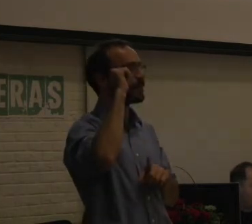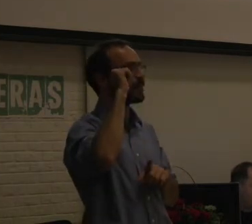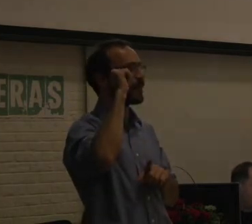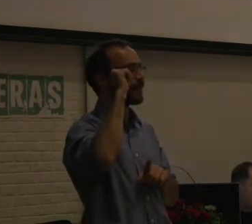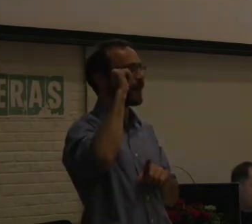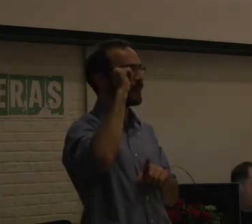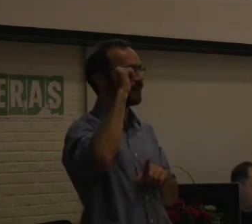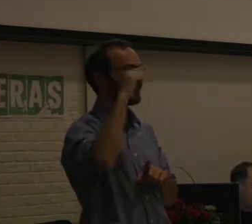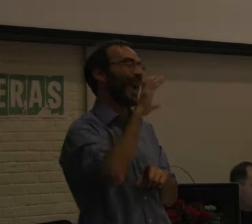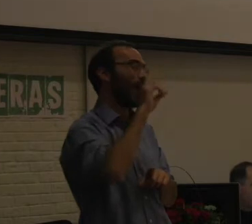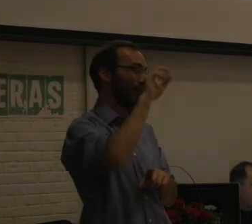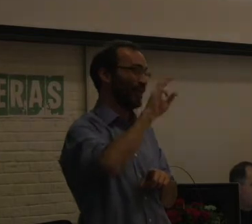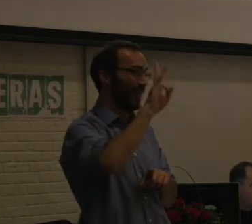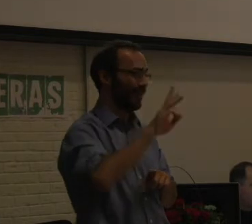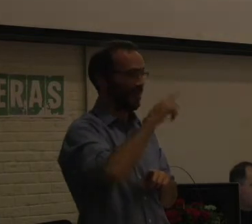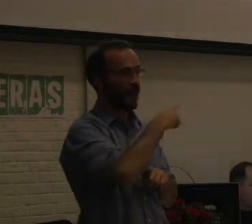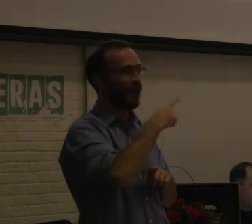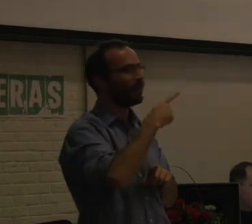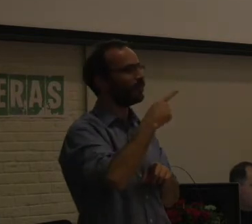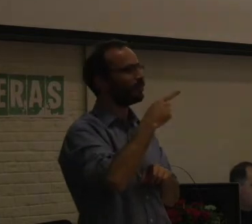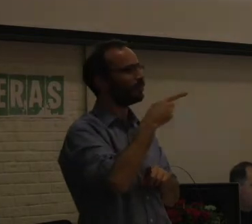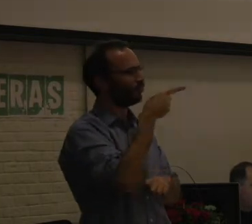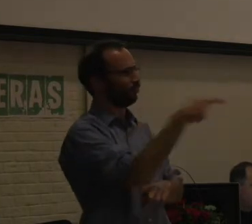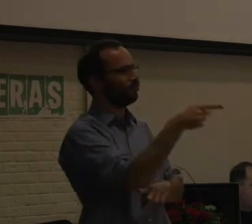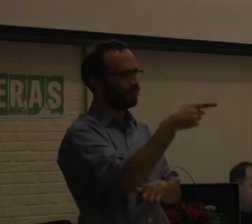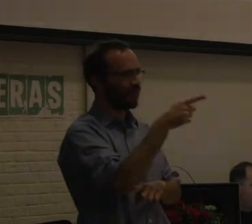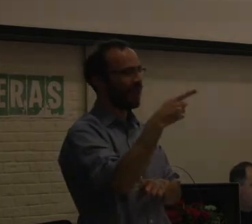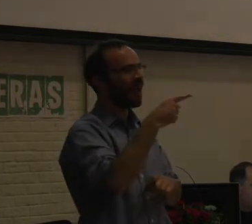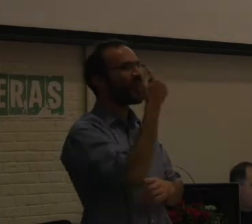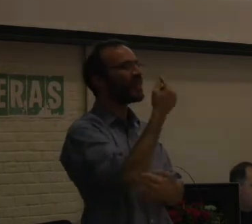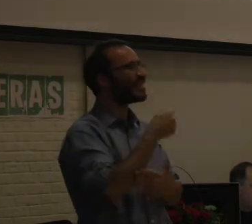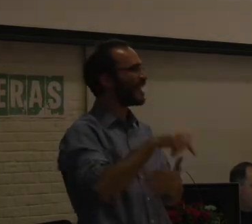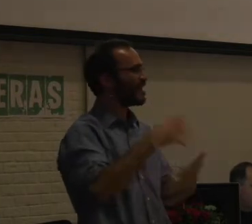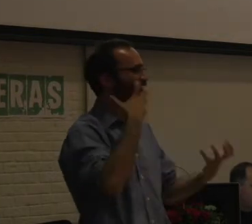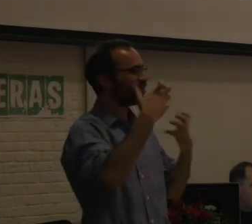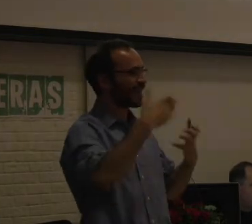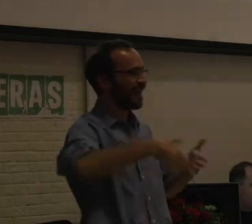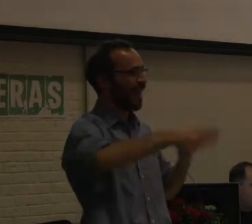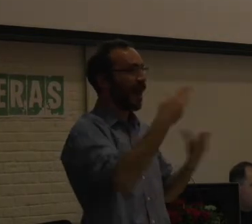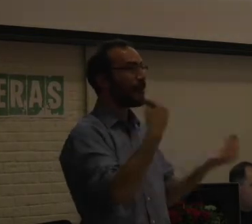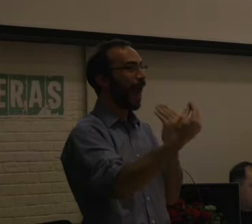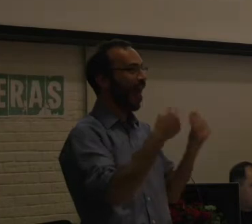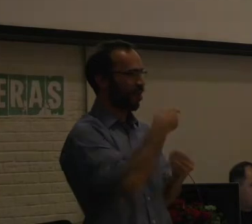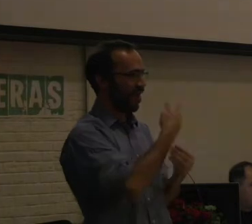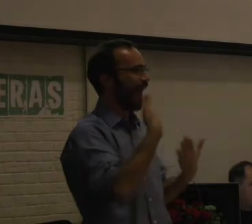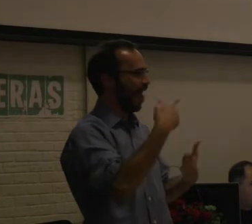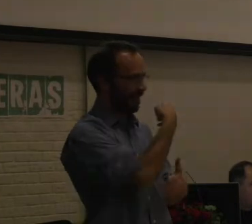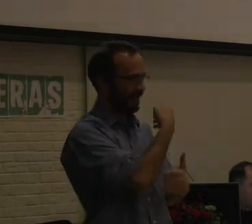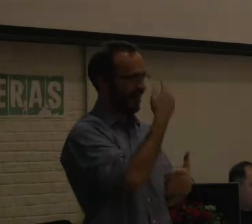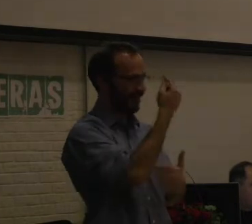bueno, las esculturas y el diseño urbanístico del Paseo del Prado con las tres estatuas, pues bueno, me decían, tiene